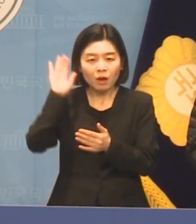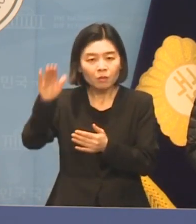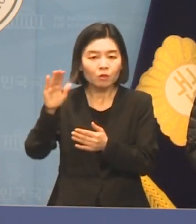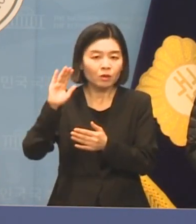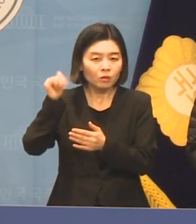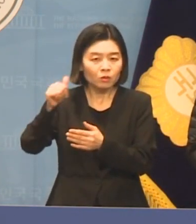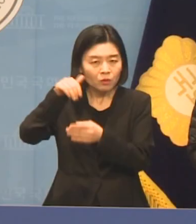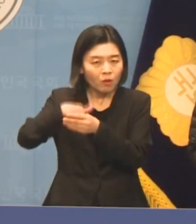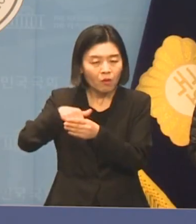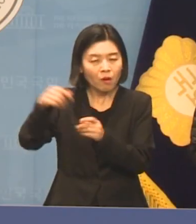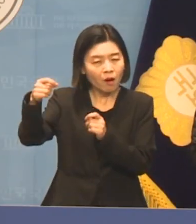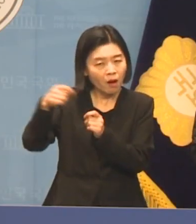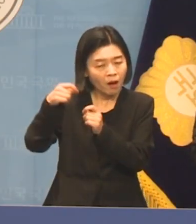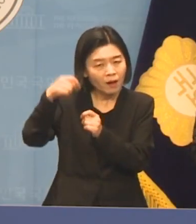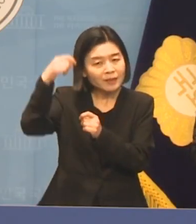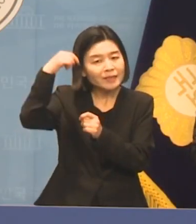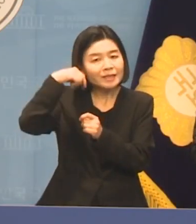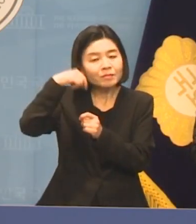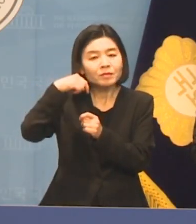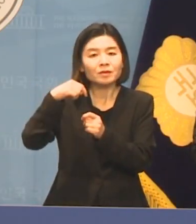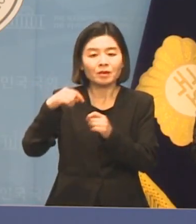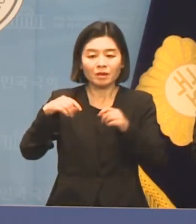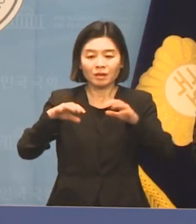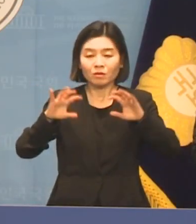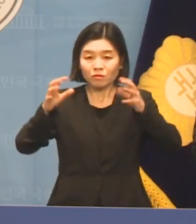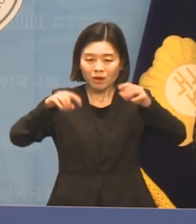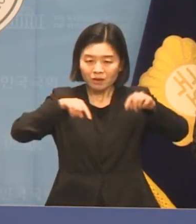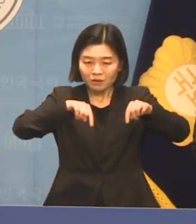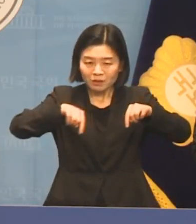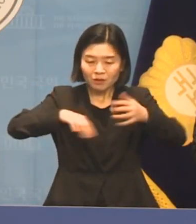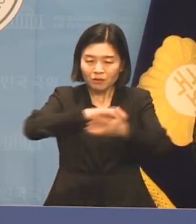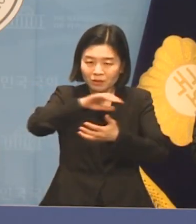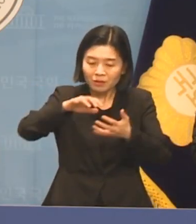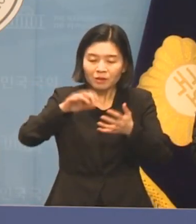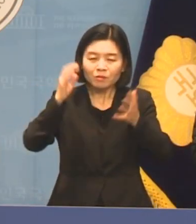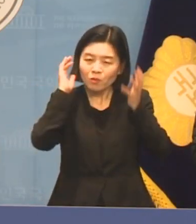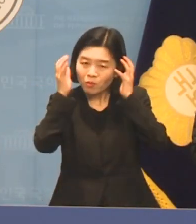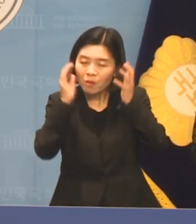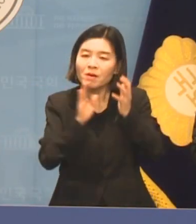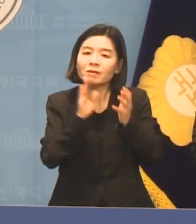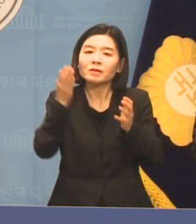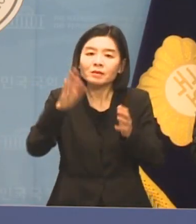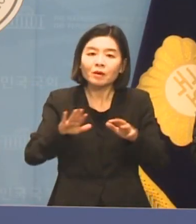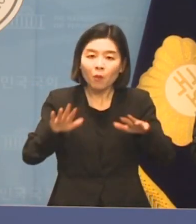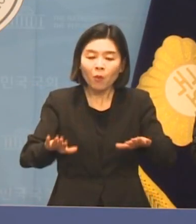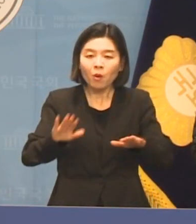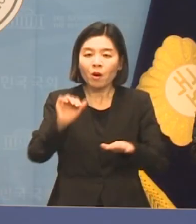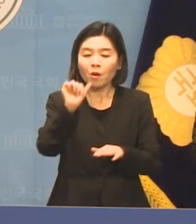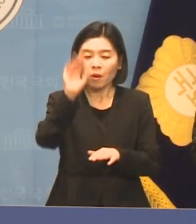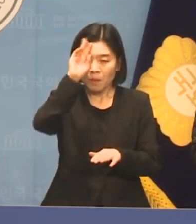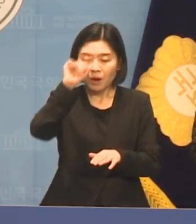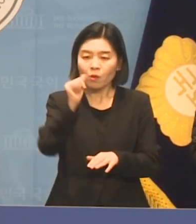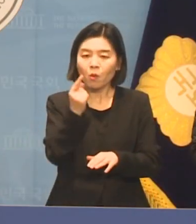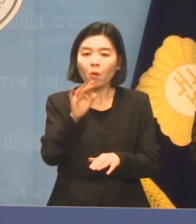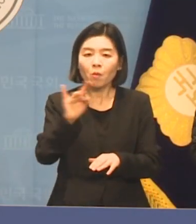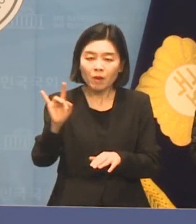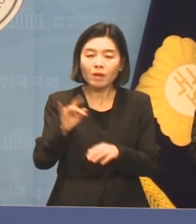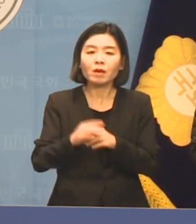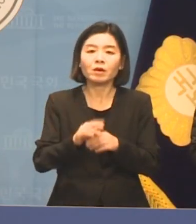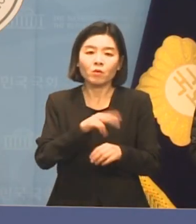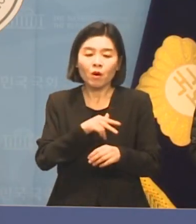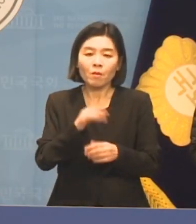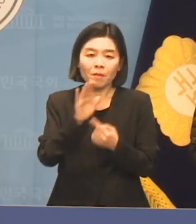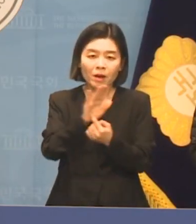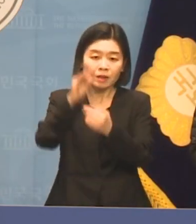코앞으로 다가오며 어수선한 정국임이 분명하지만 오늘 박홍배 의원께서 발의한 노조법